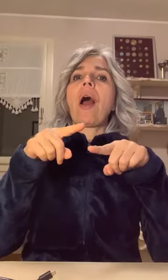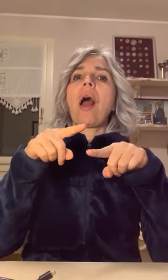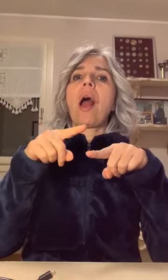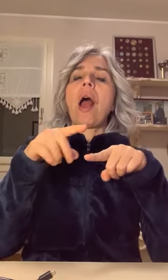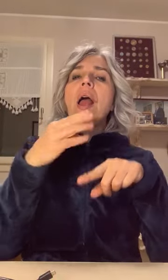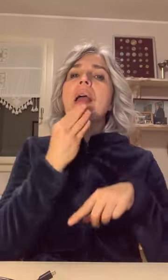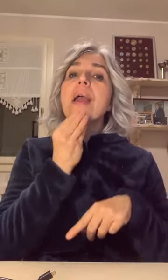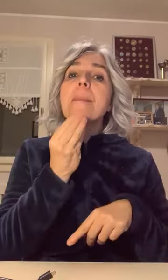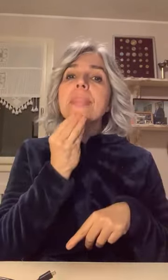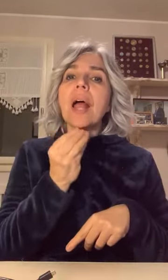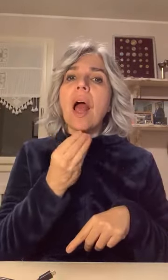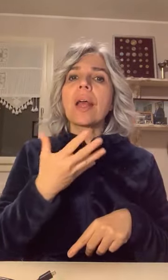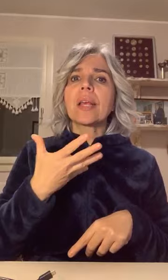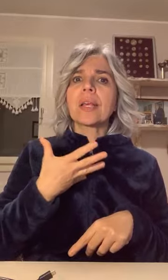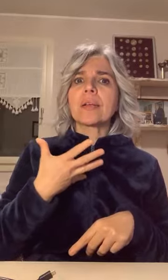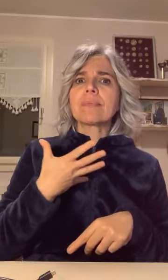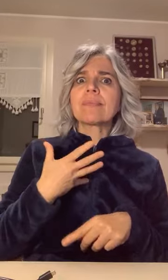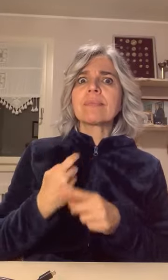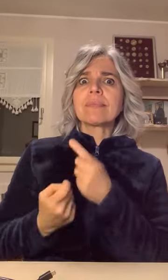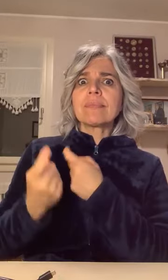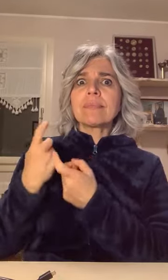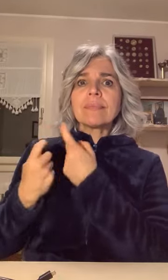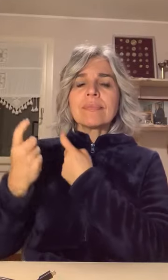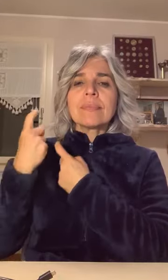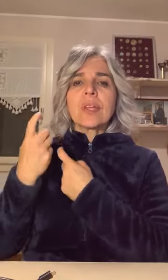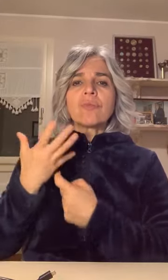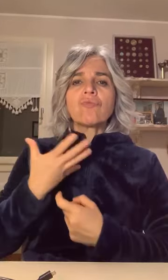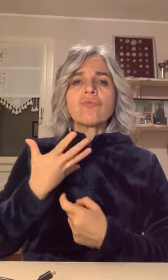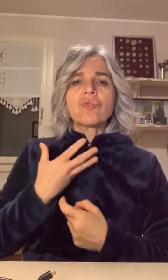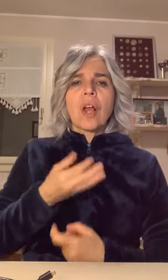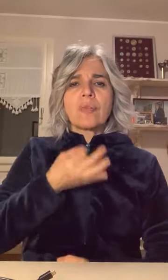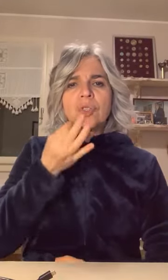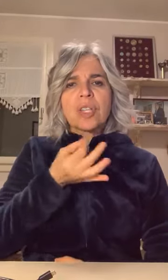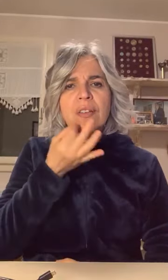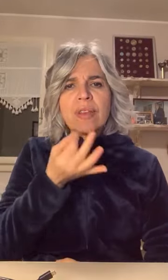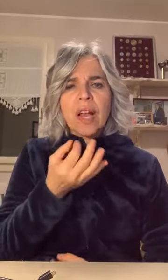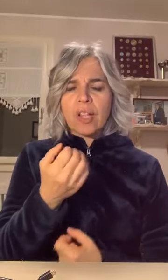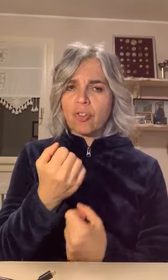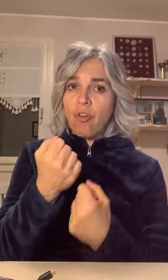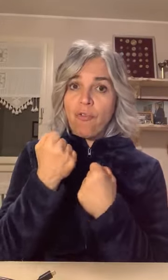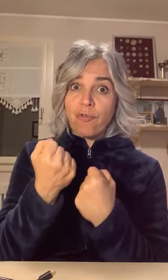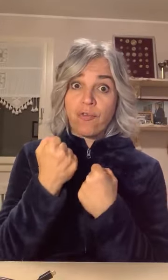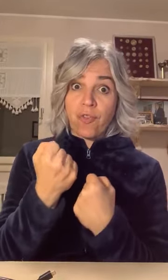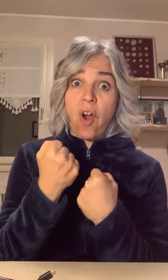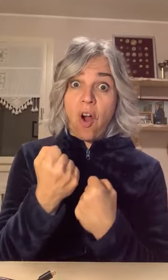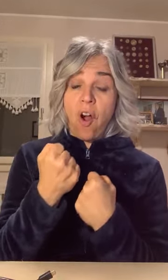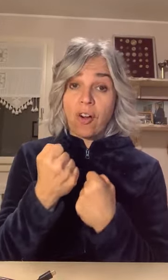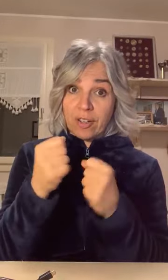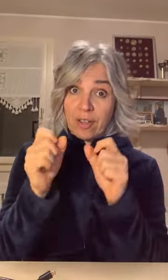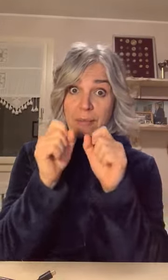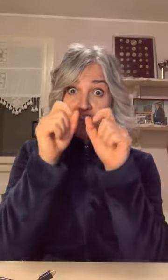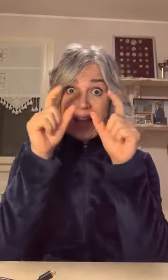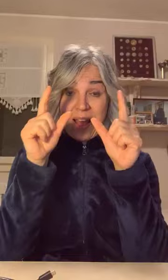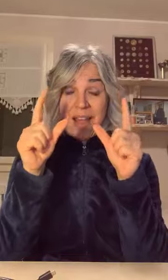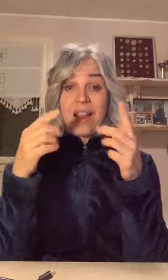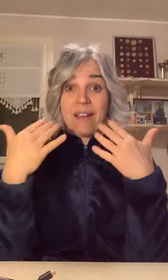qualcosa di meraviglioso, è la più alta aspirazione e benedizione rabbinica.